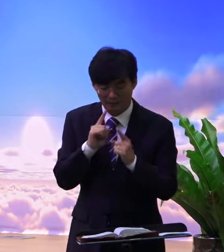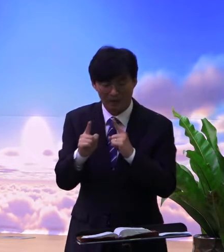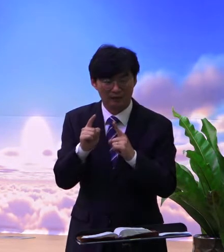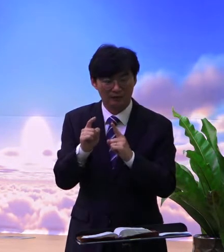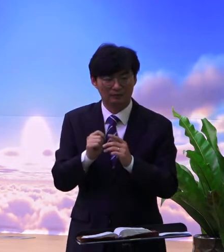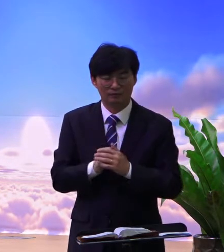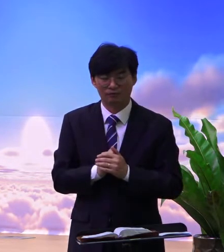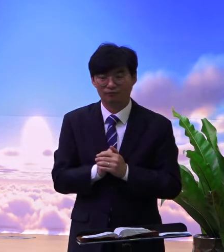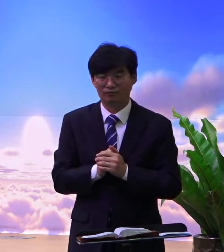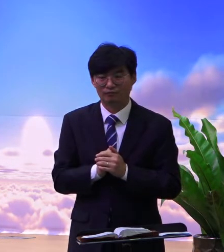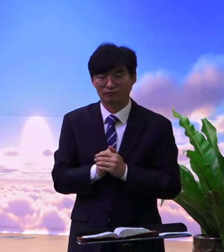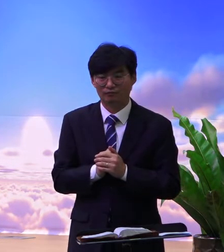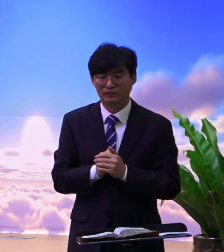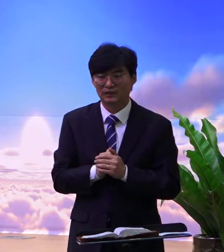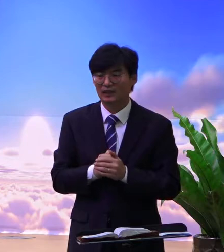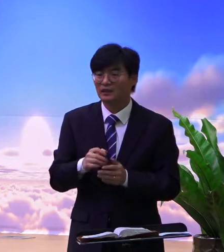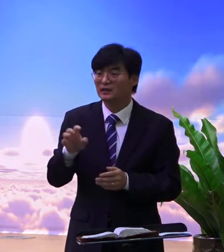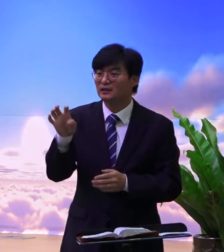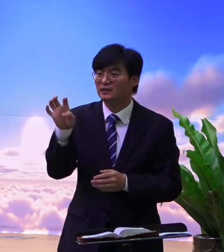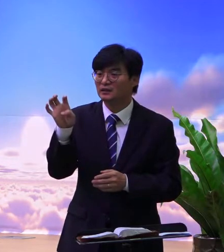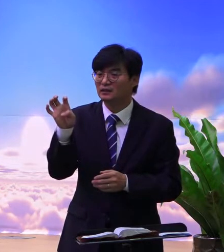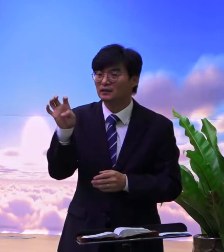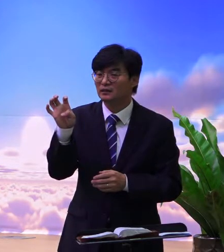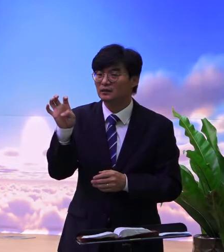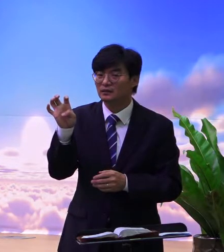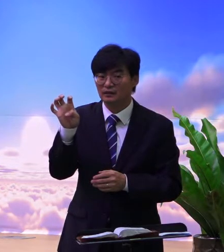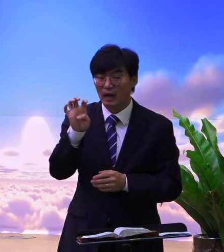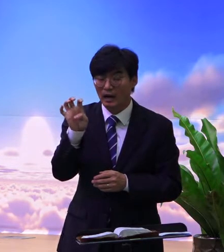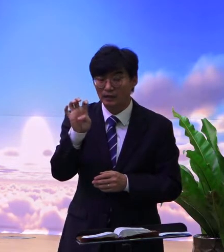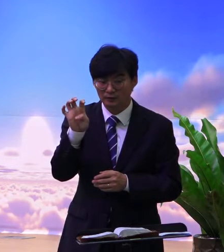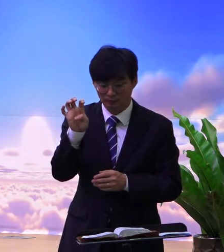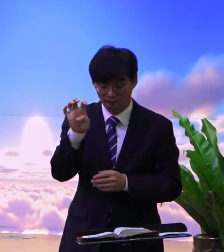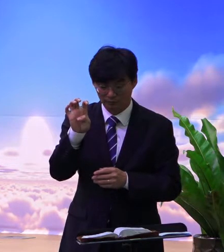성경 전체에 40번 이상 기록되어